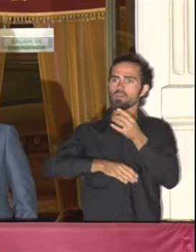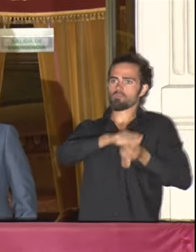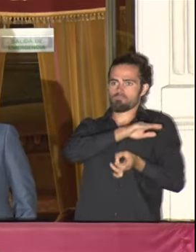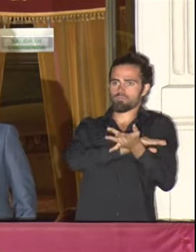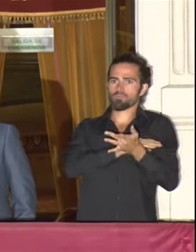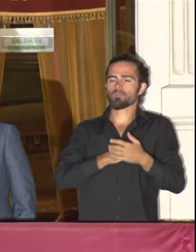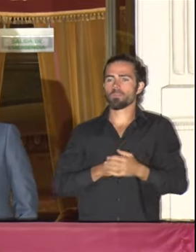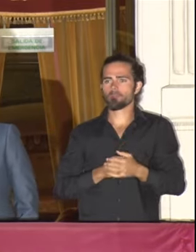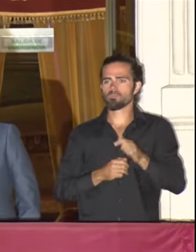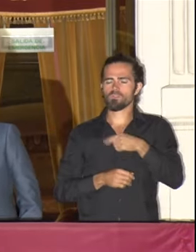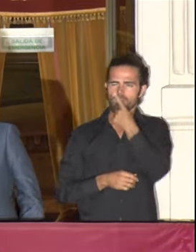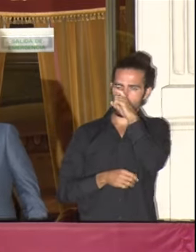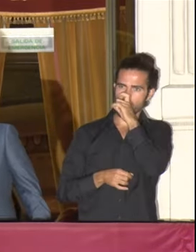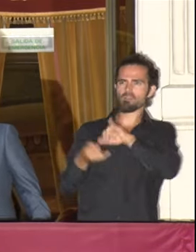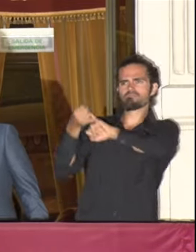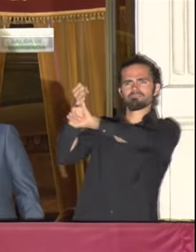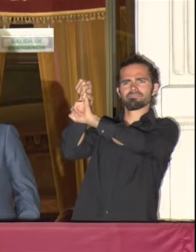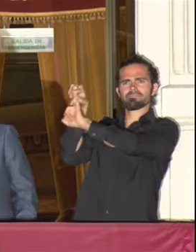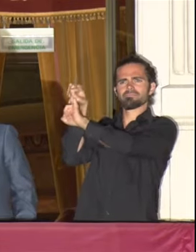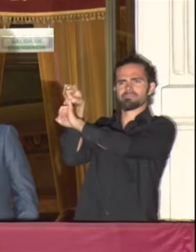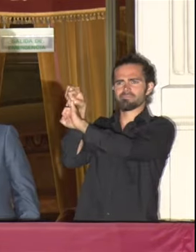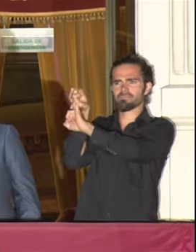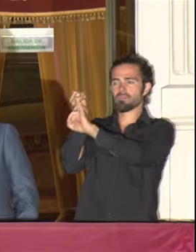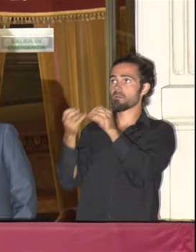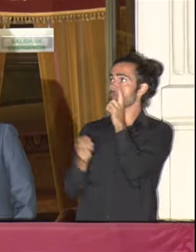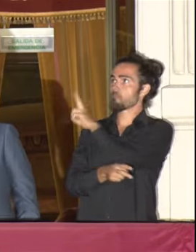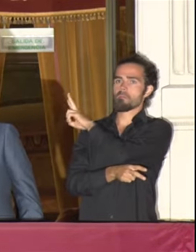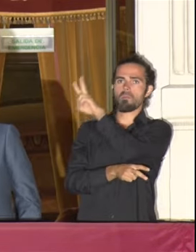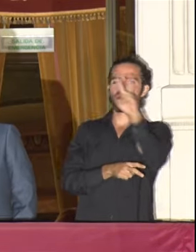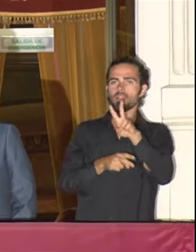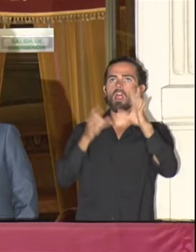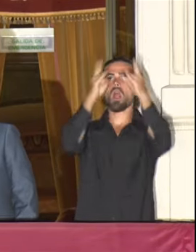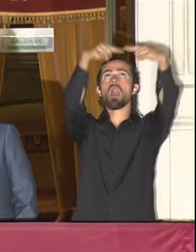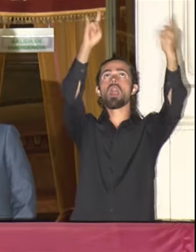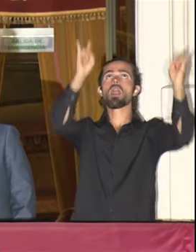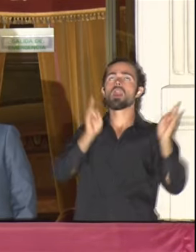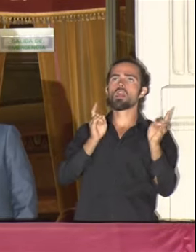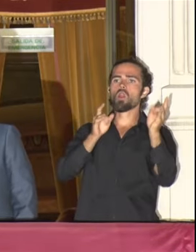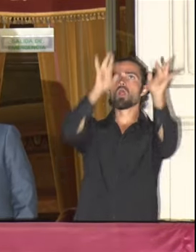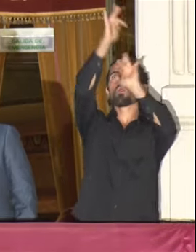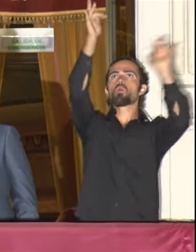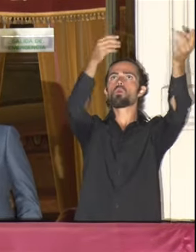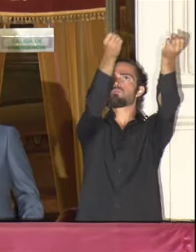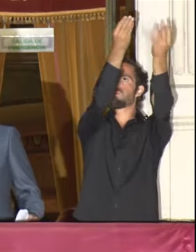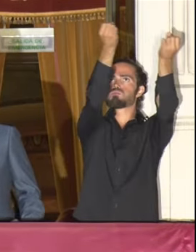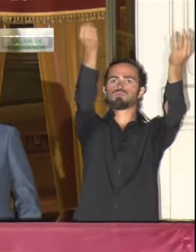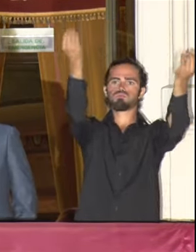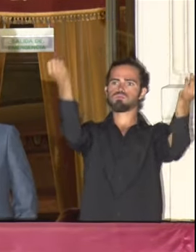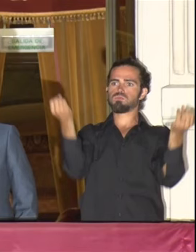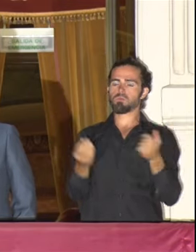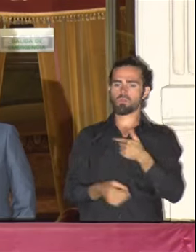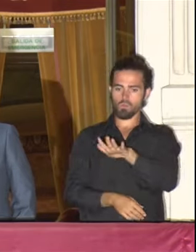dedo meñique, y quedar deslumbrado por esos arcos de luz. Para un niño de 3 años es algo que